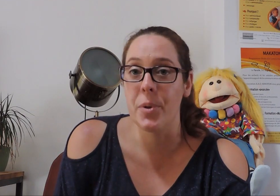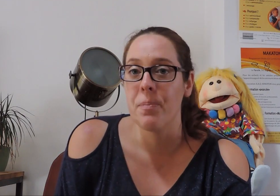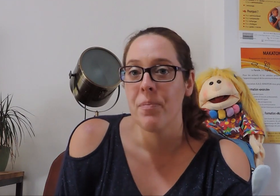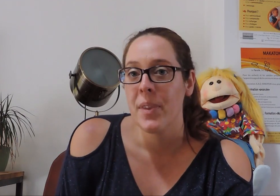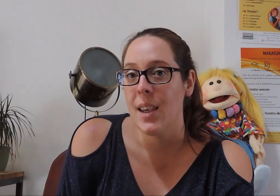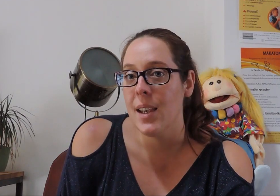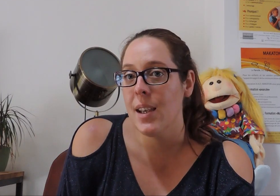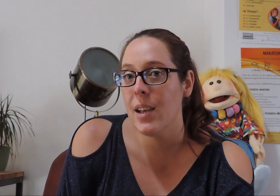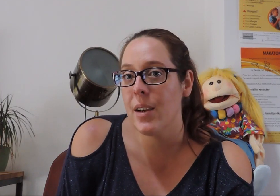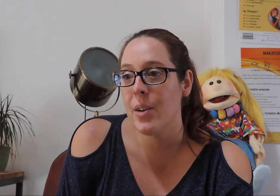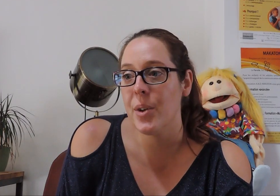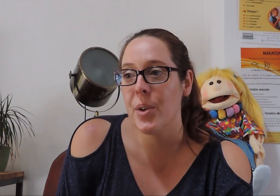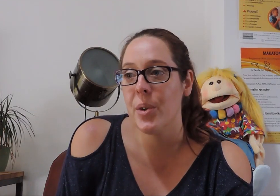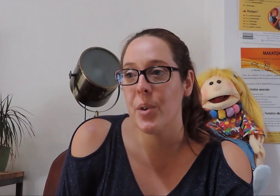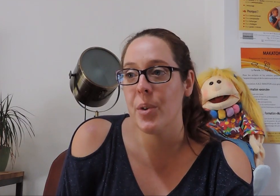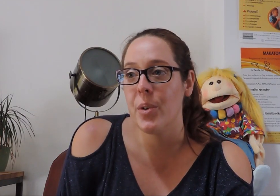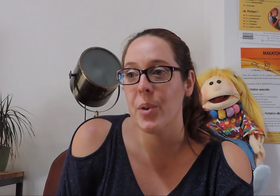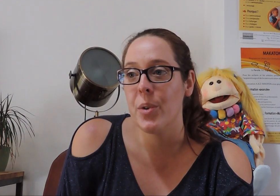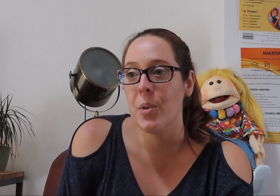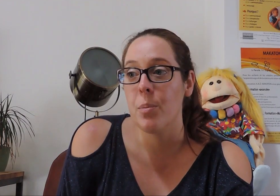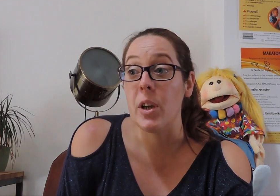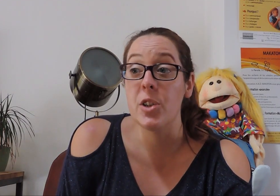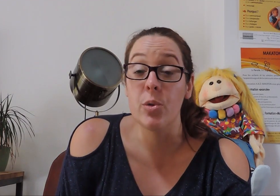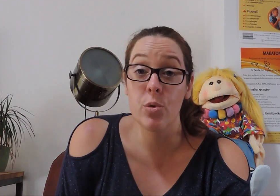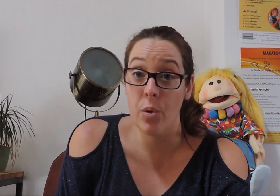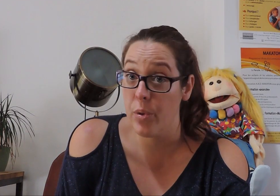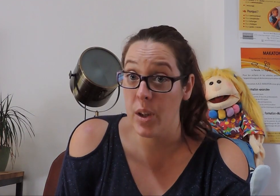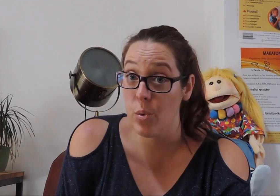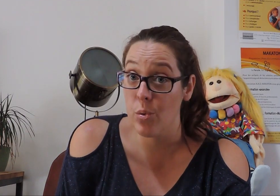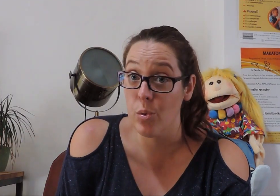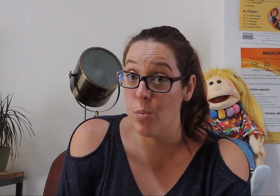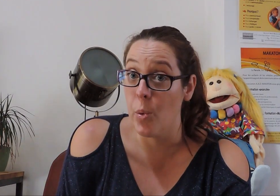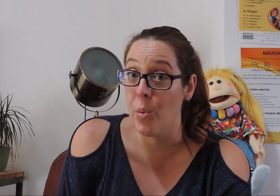et euh bah j'ai toujours fait de de mon